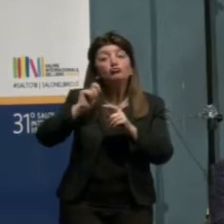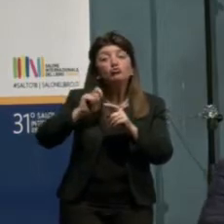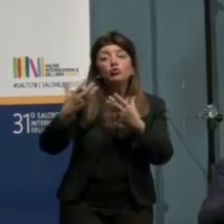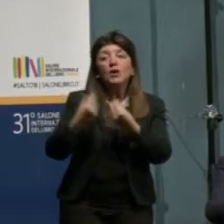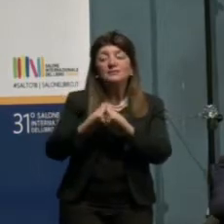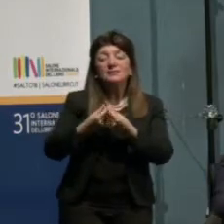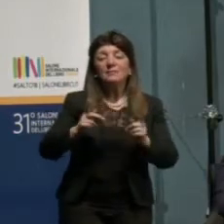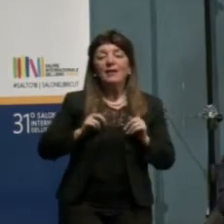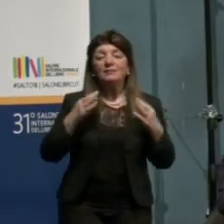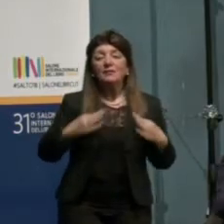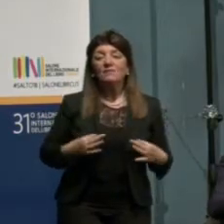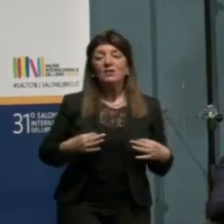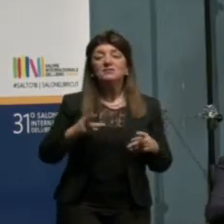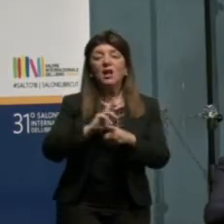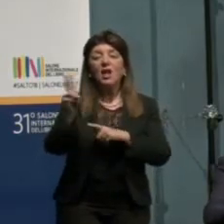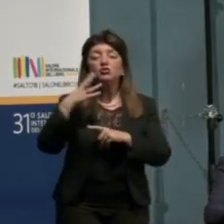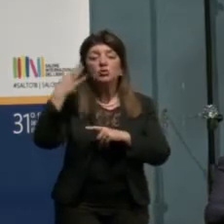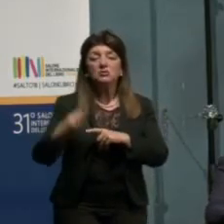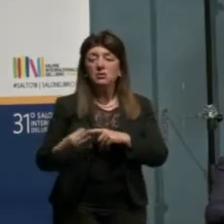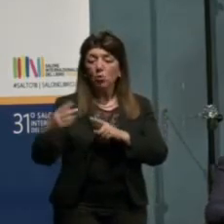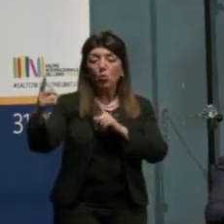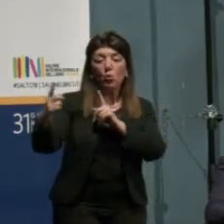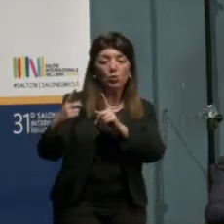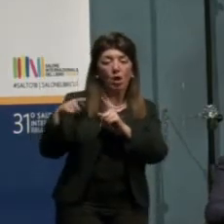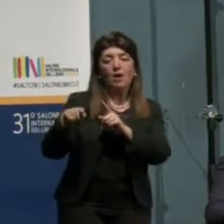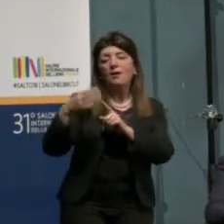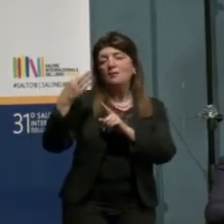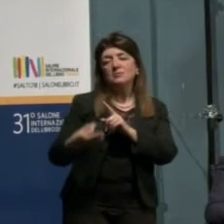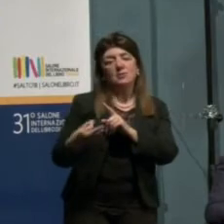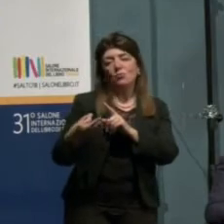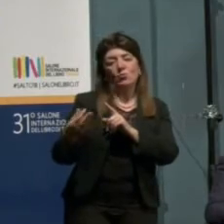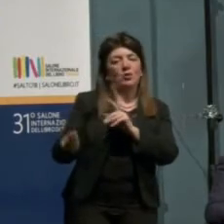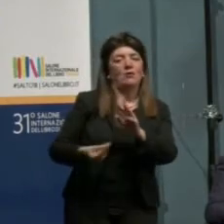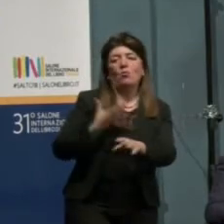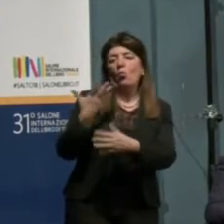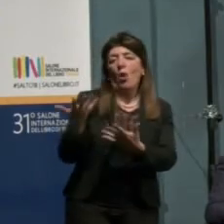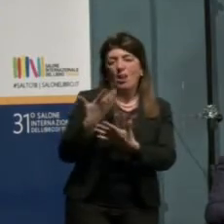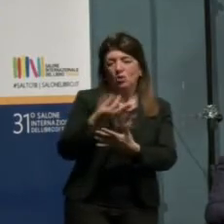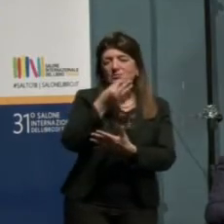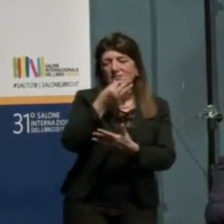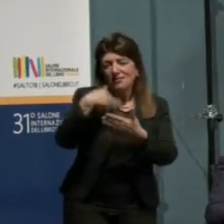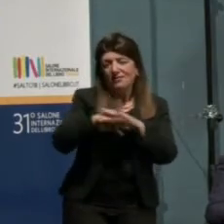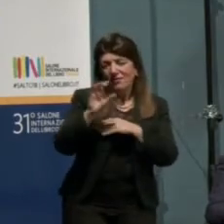security nella fermata di dokki qualcosa no ci ci ci ci dice ecco è